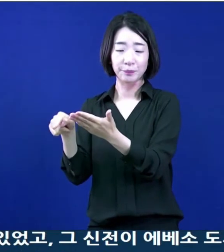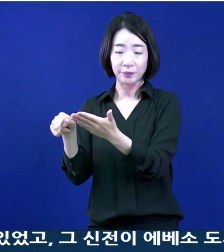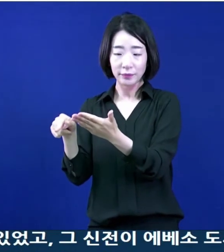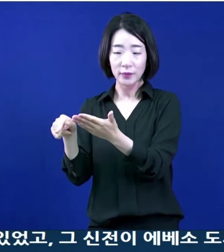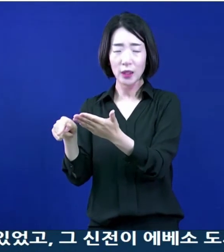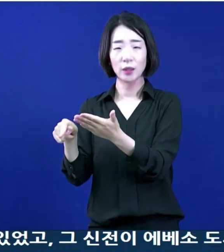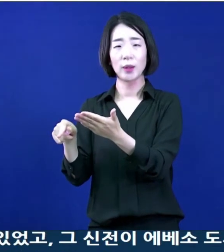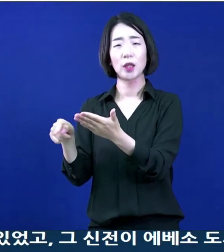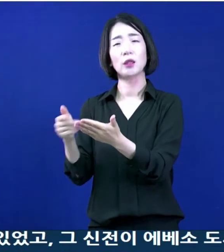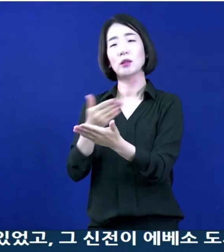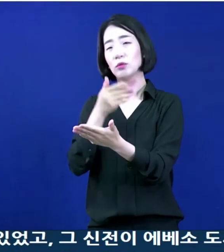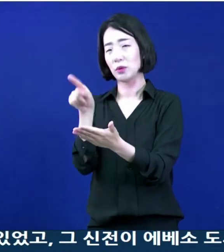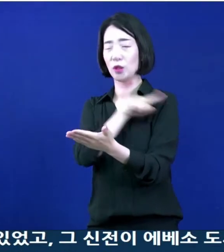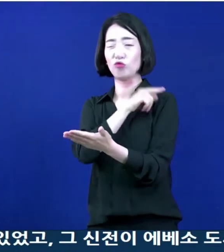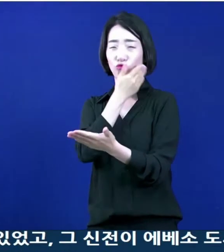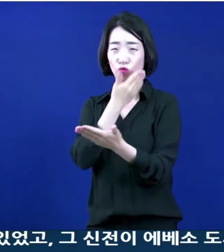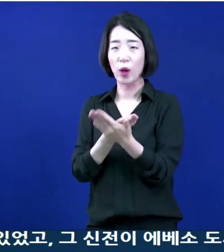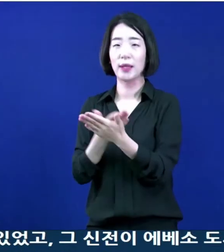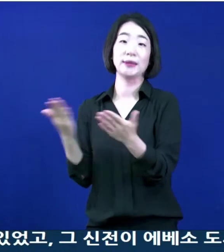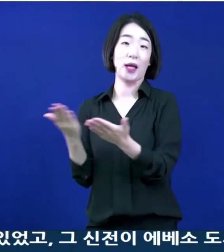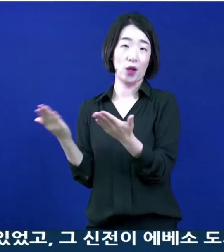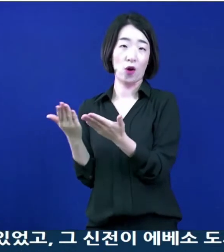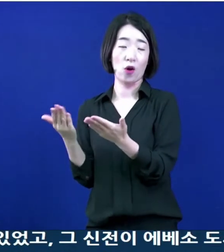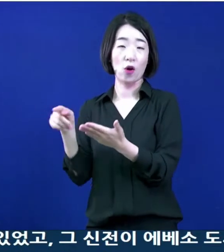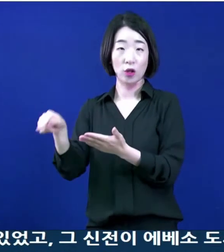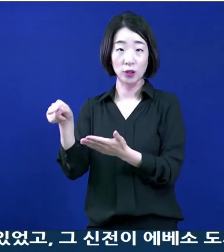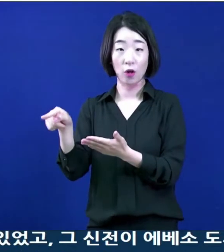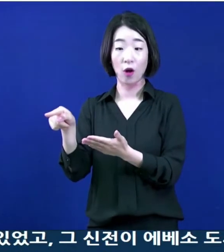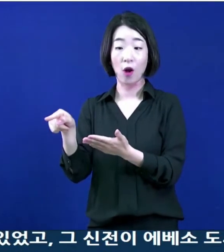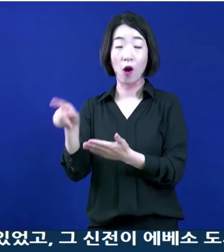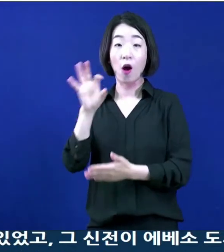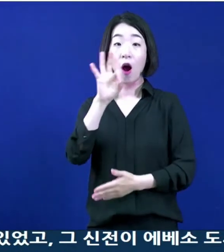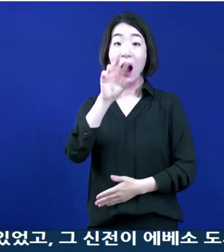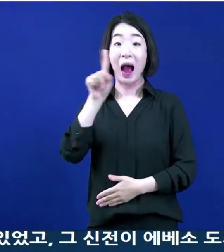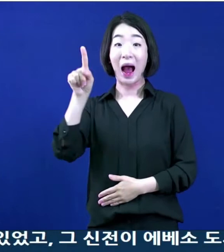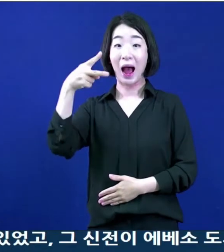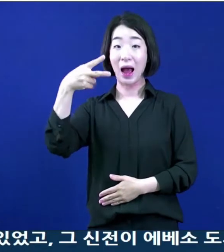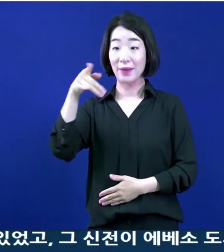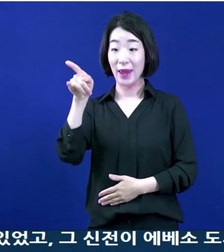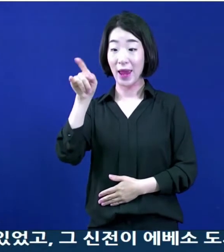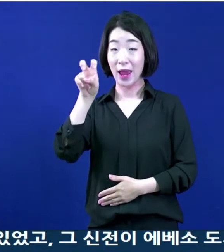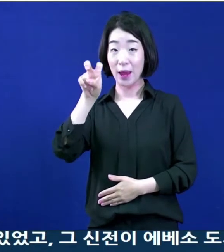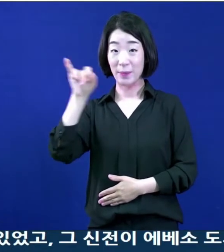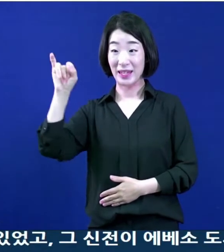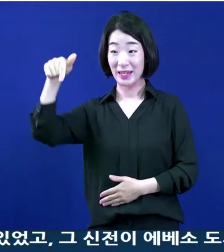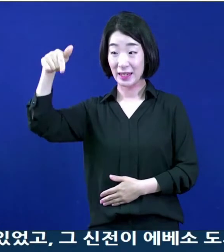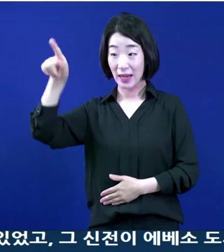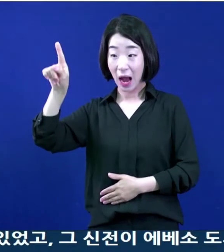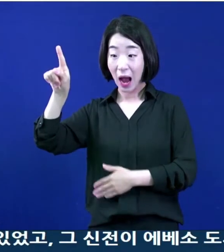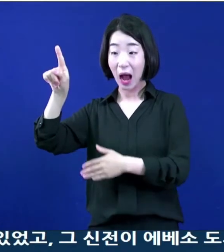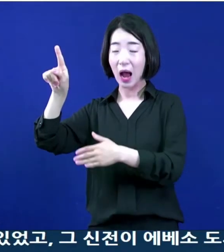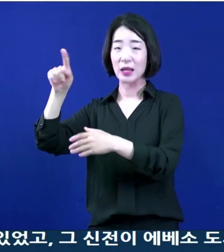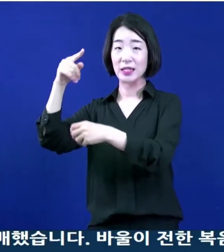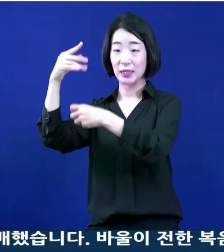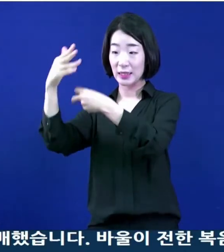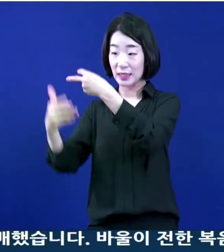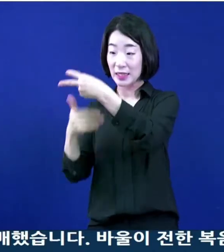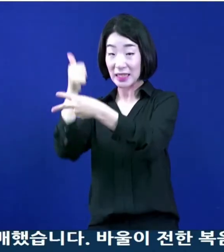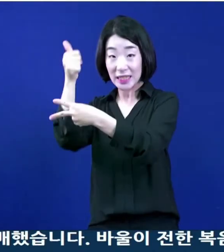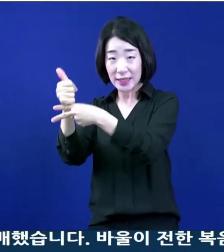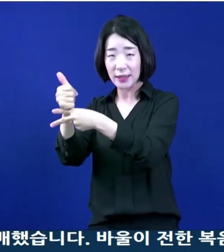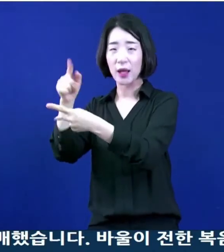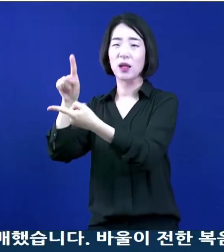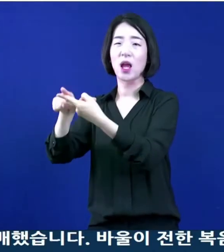받았던 사역이 또 있었을까 할 정도로, 바울은 바로 이 아데미가 주신이 되어서 판을 치고